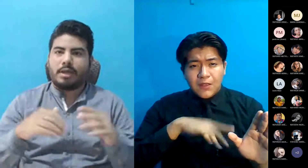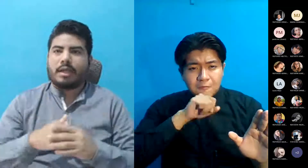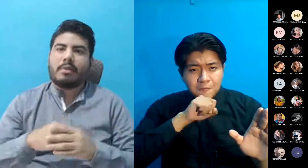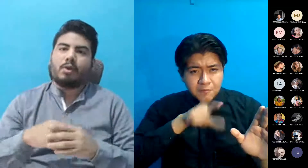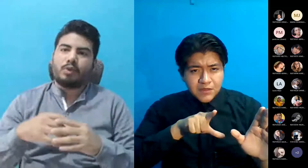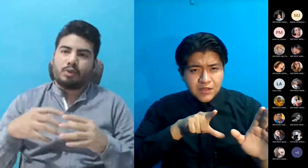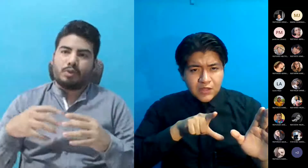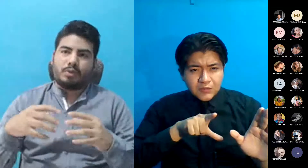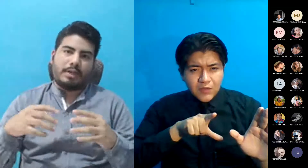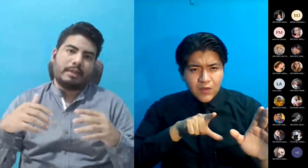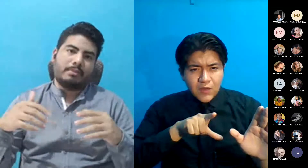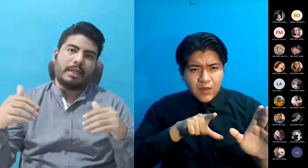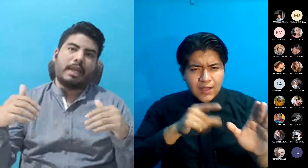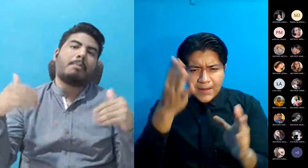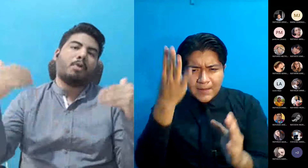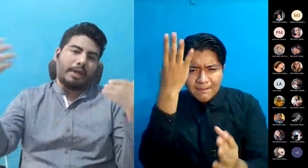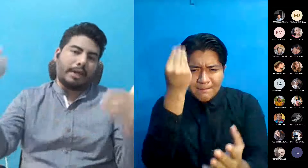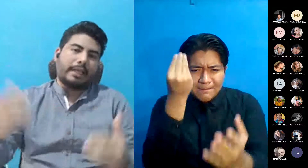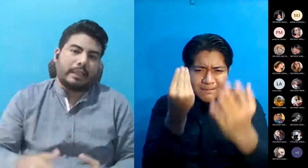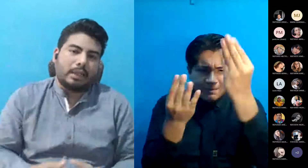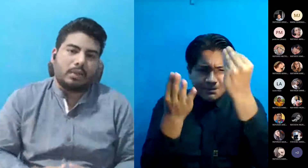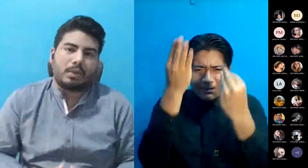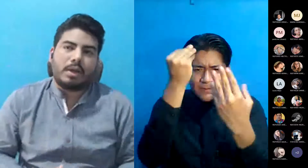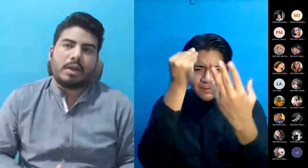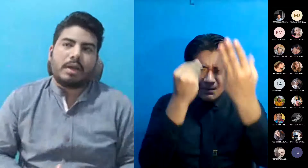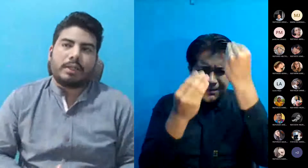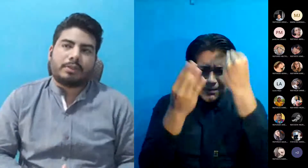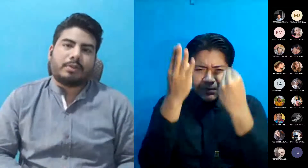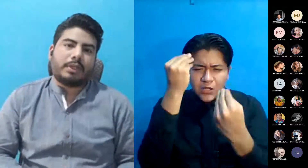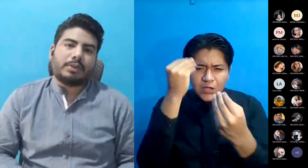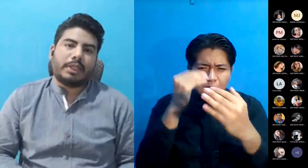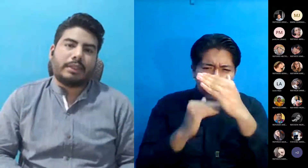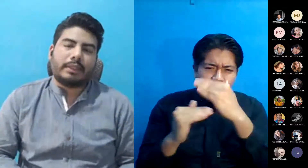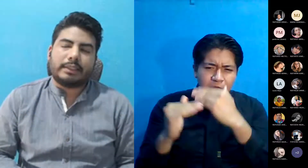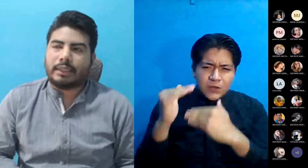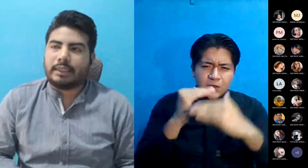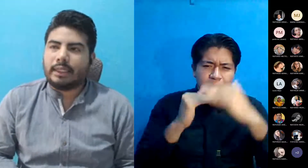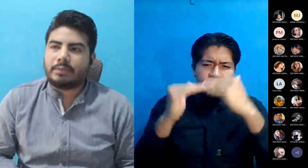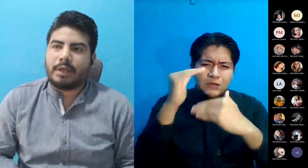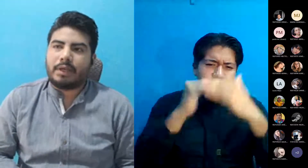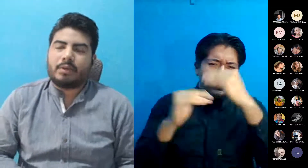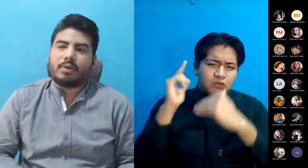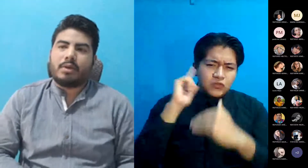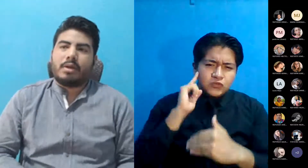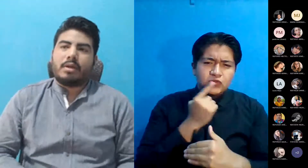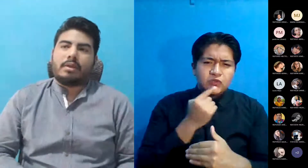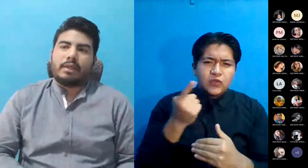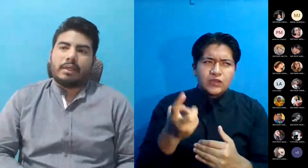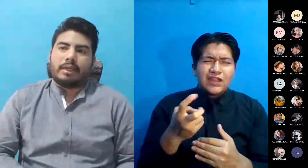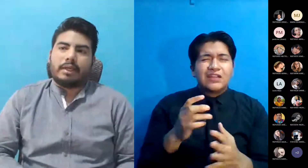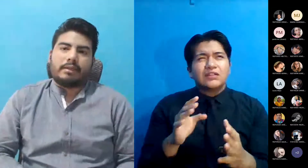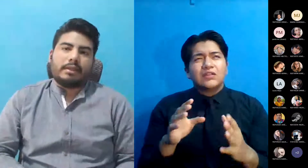la aportación y el mal uso y también el poder que han tenido las personas oyentes en el